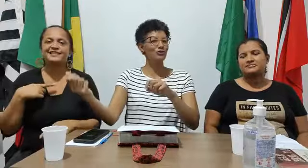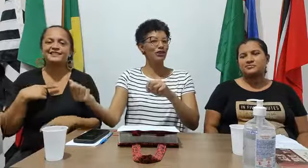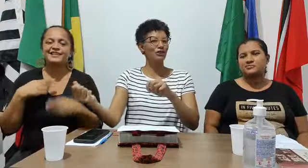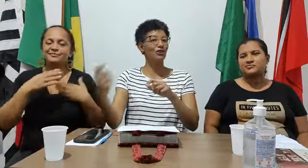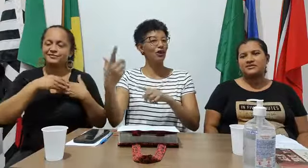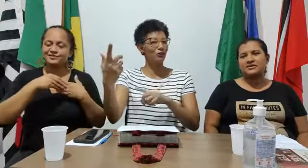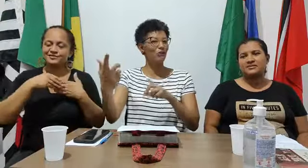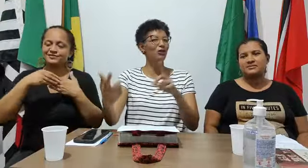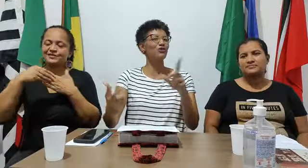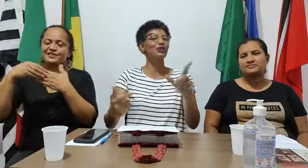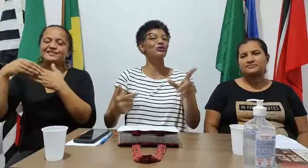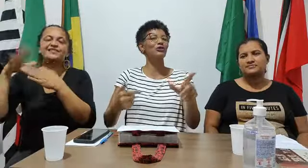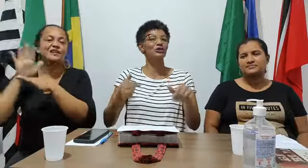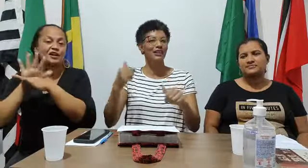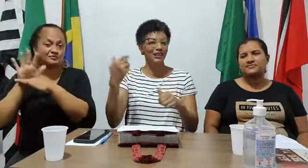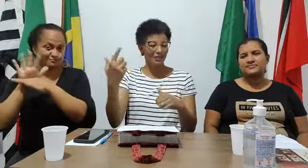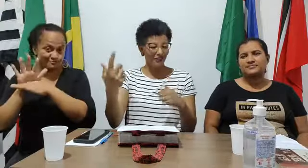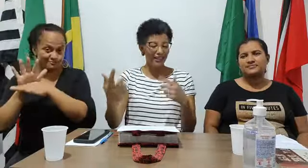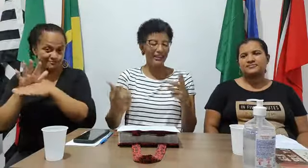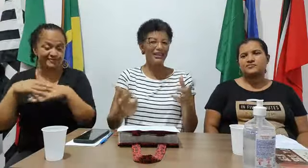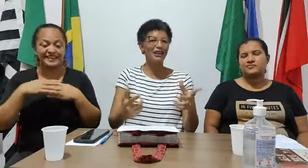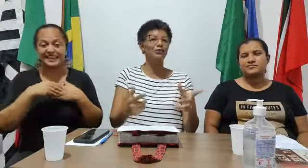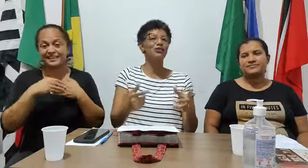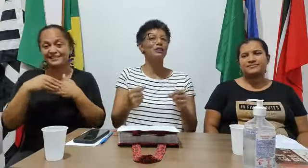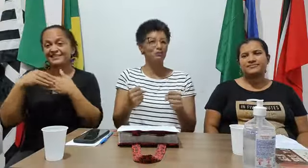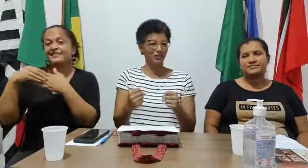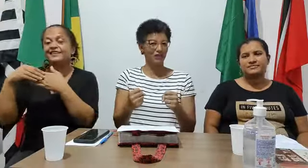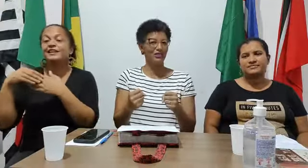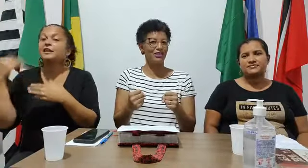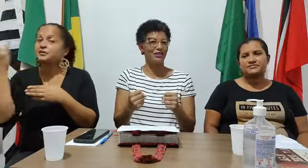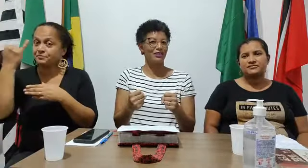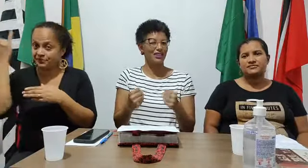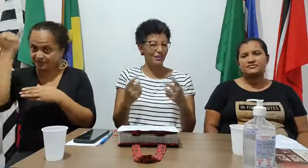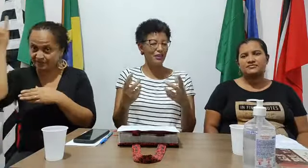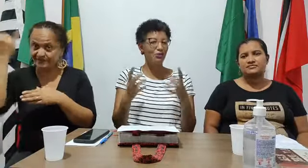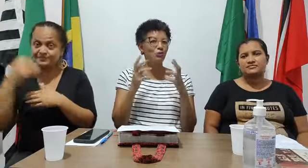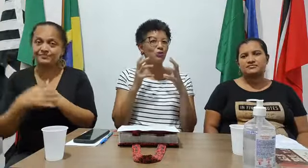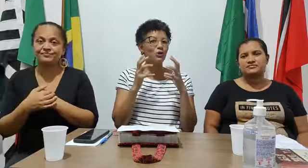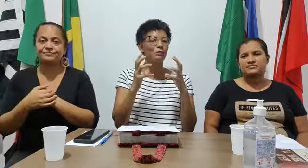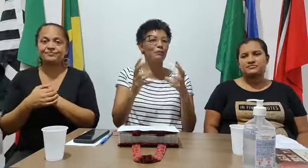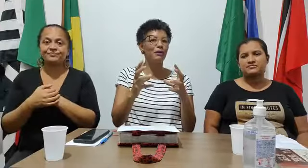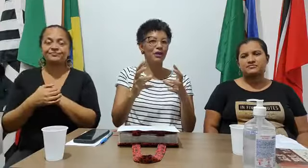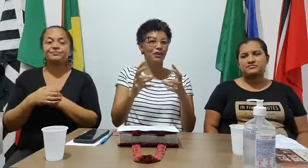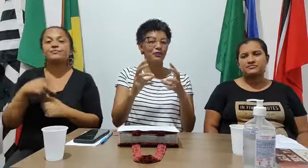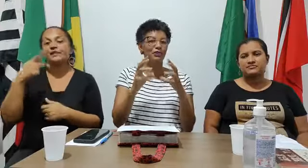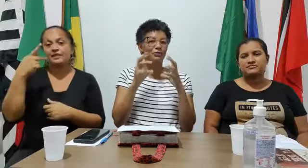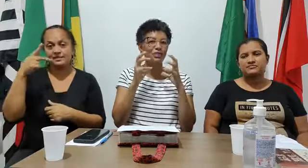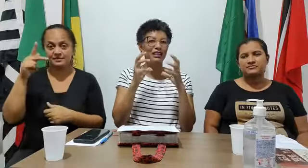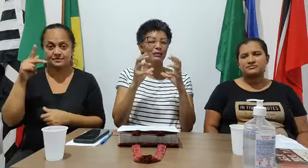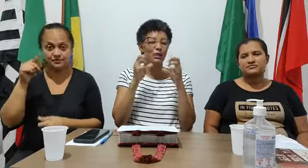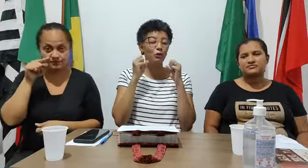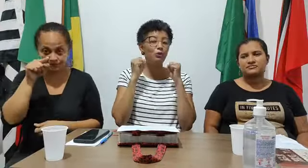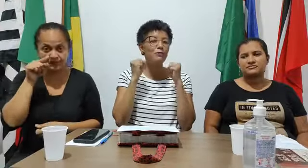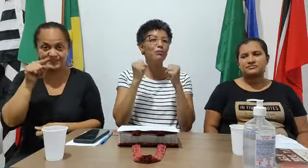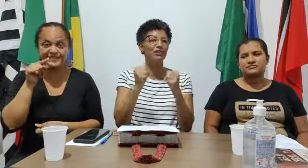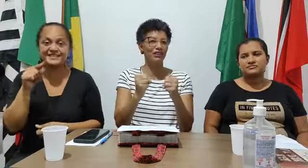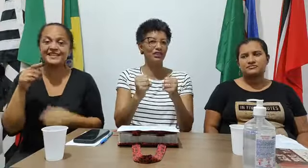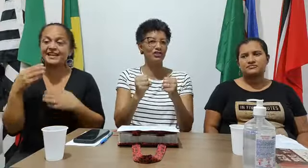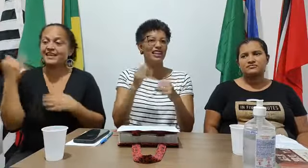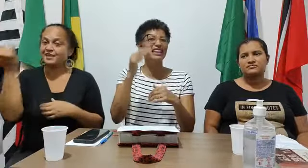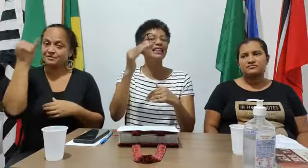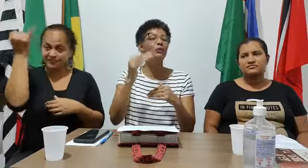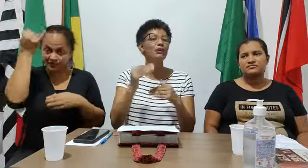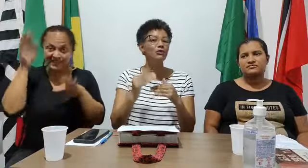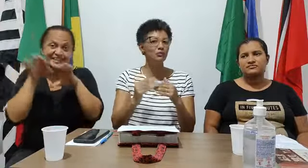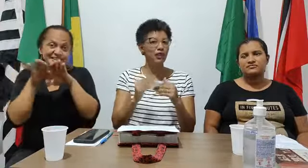outro ajudador. Olha como o ajudador, aquele que dá auxílio, é importante. Você está vendo como o seu papel, você foi criada para algo